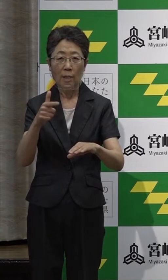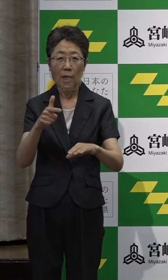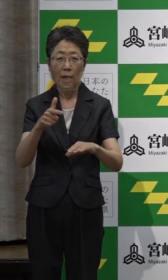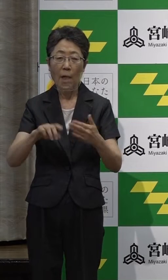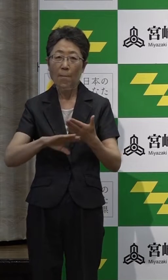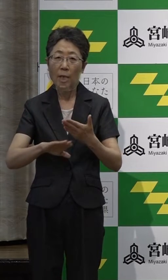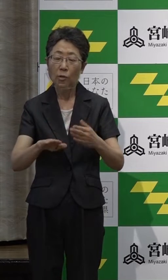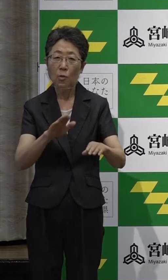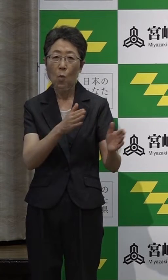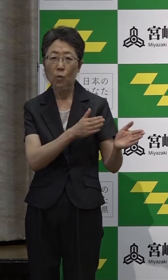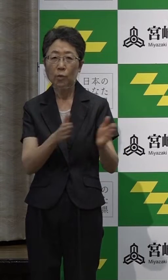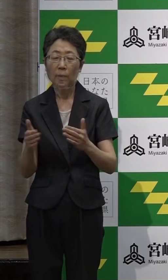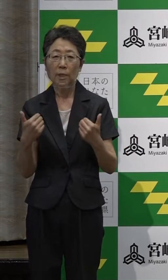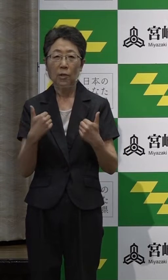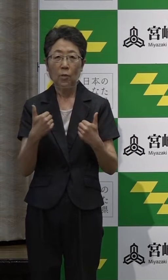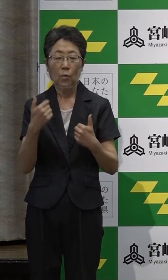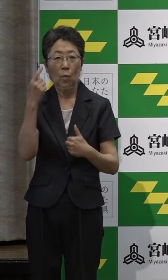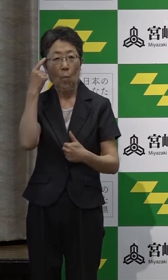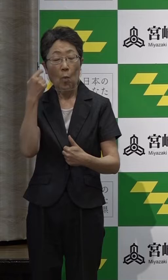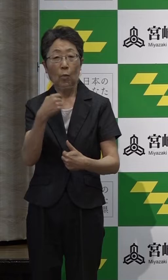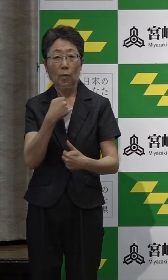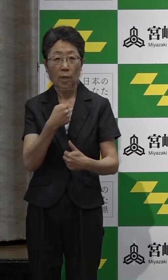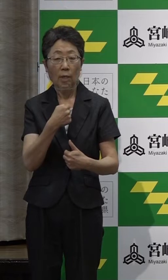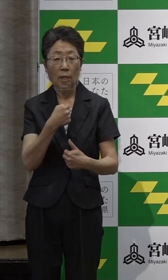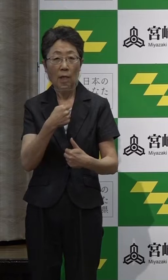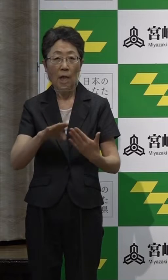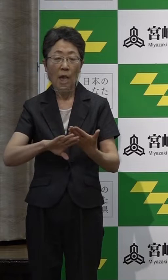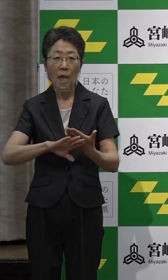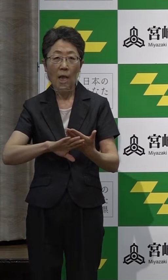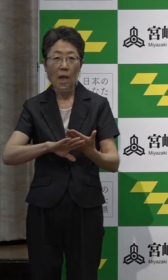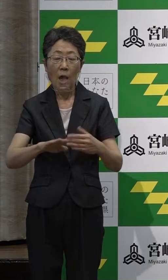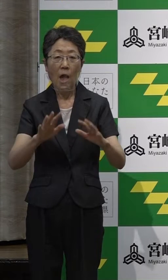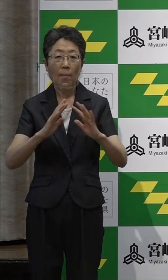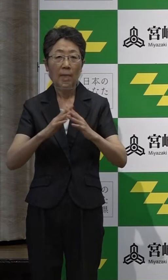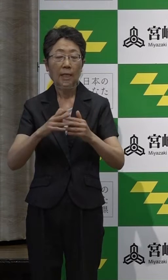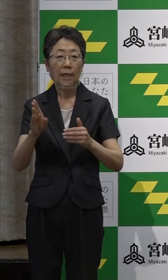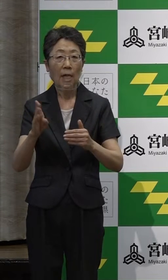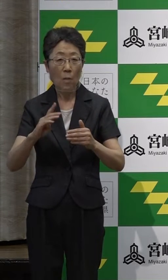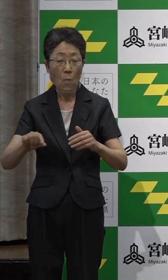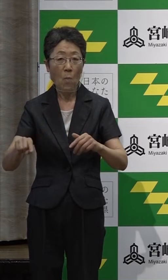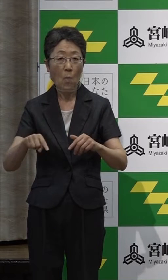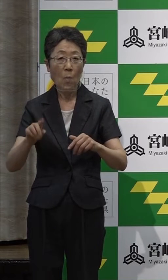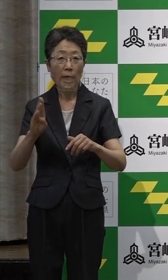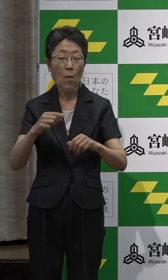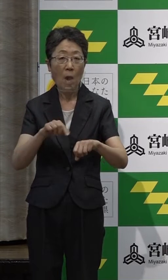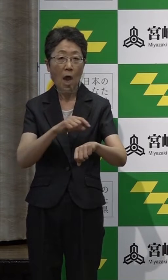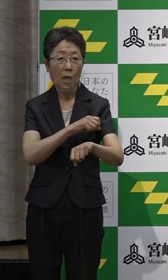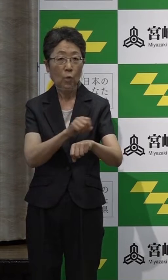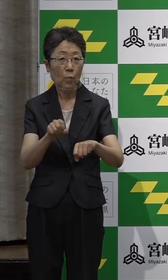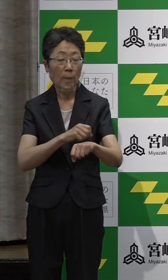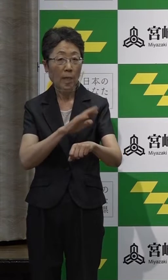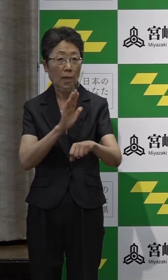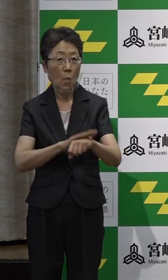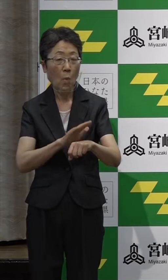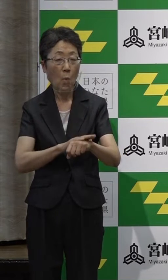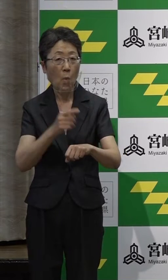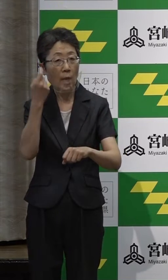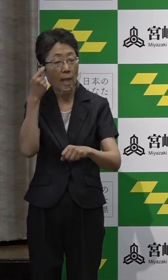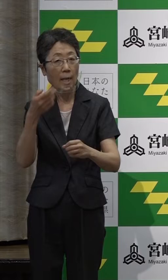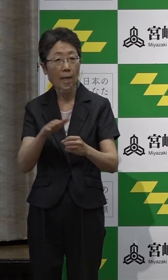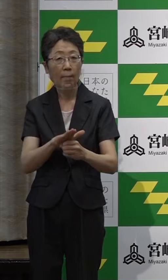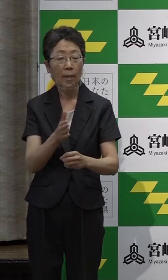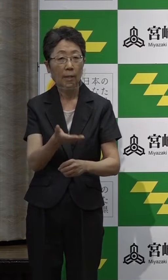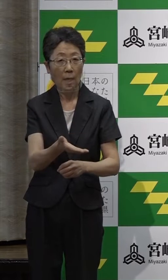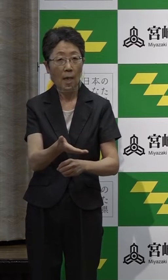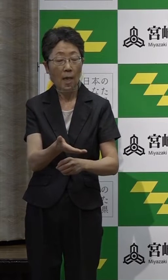アが、十分な形に宮崎はなっているのかということと、それからまあその都市部では今その酸素